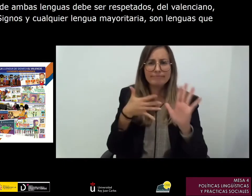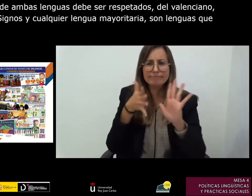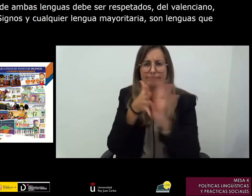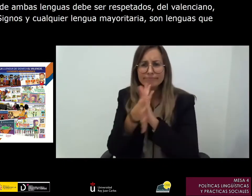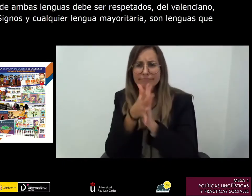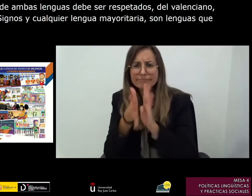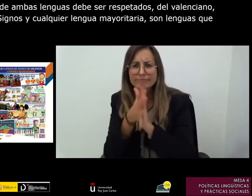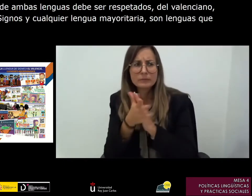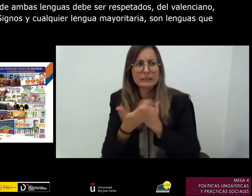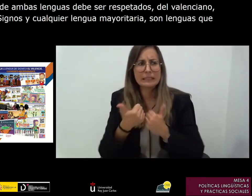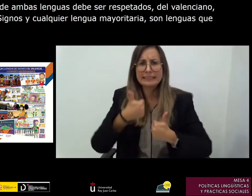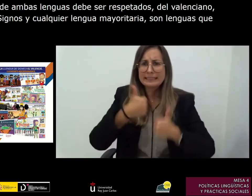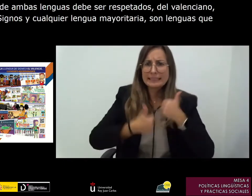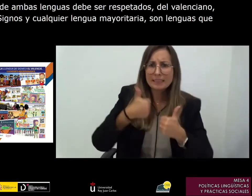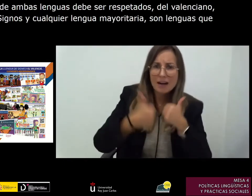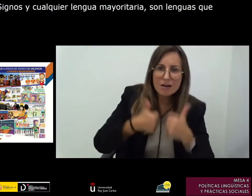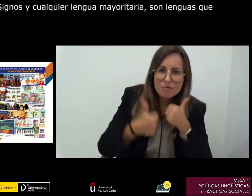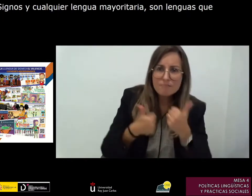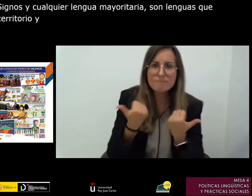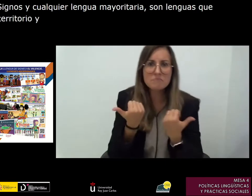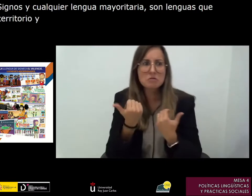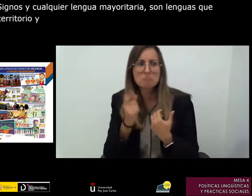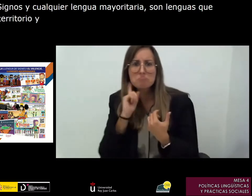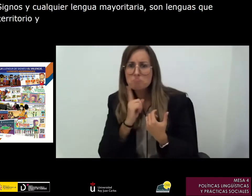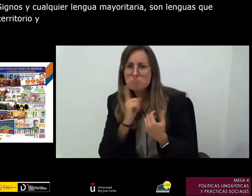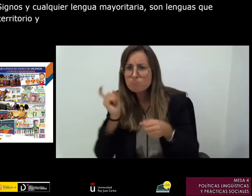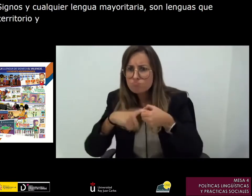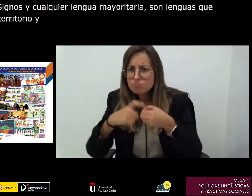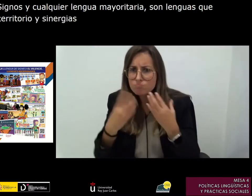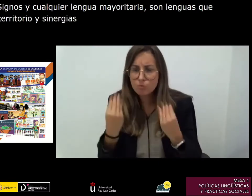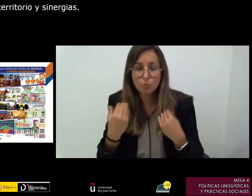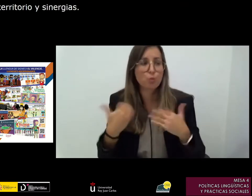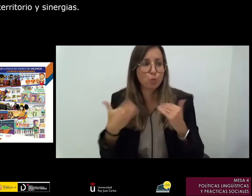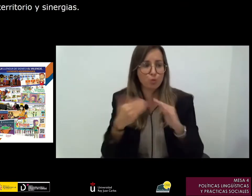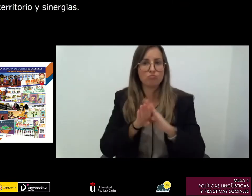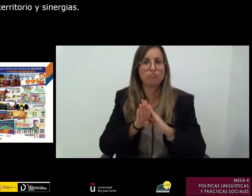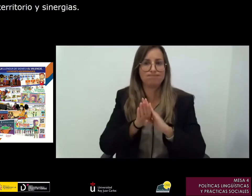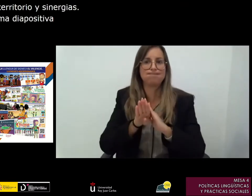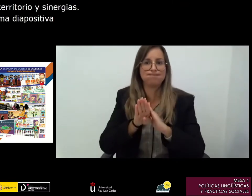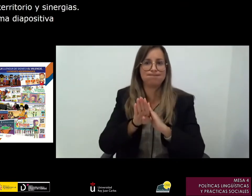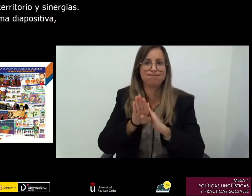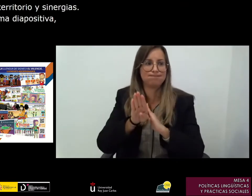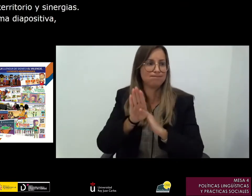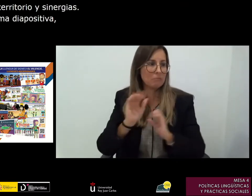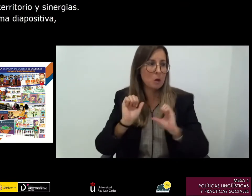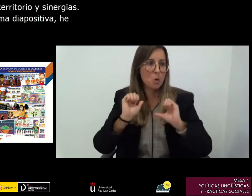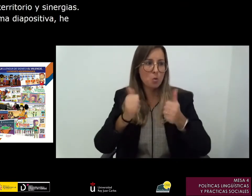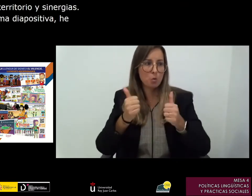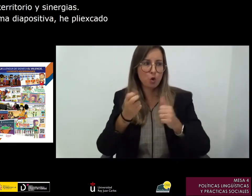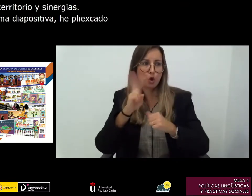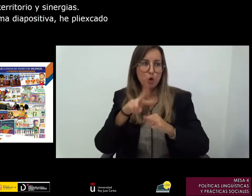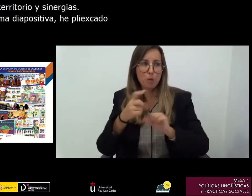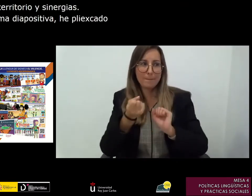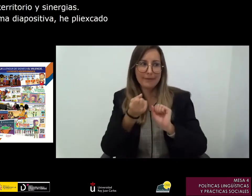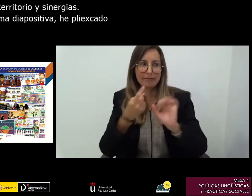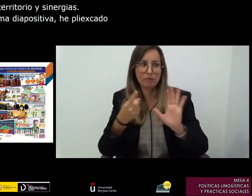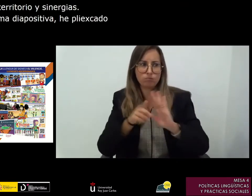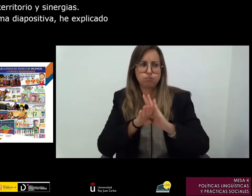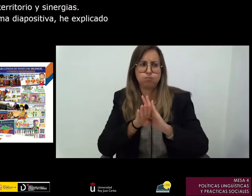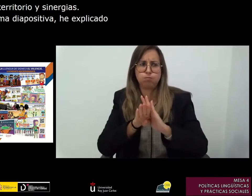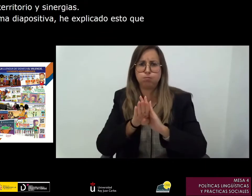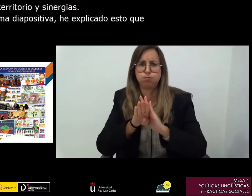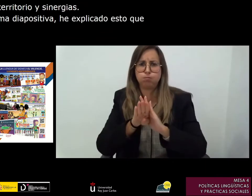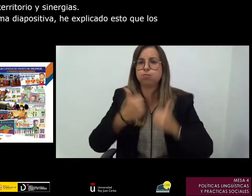En esta última diapositiva os he estado antes explicando esto de los exámenes de la Junta. Aquí podéis ver en esta gráfica